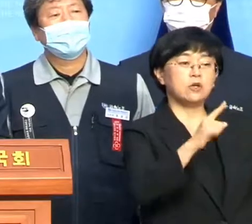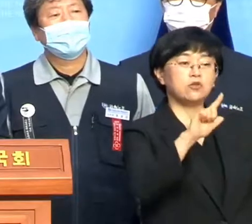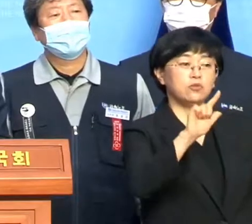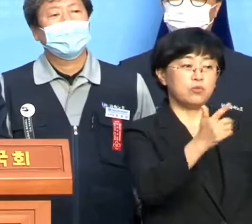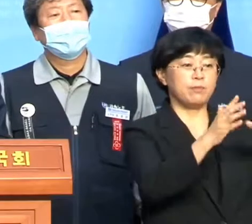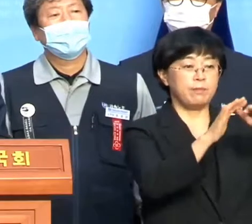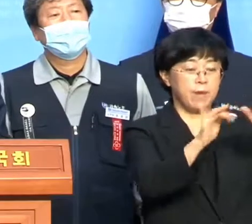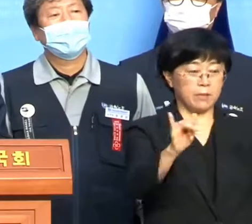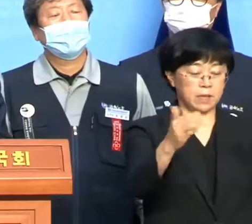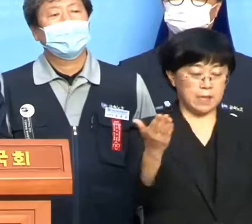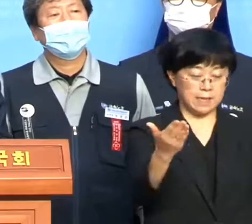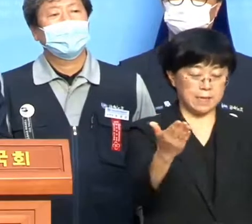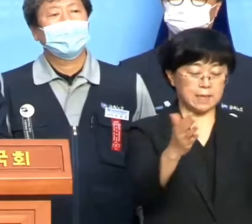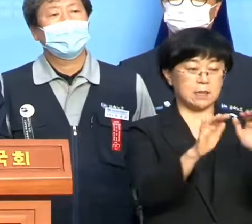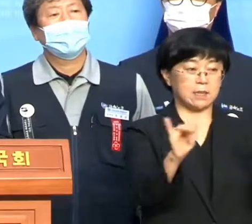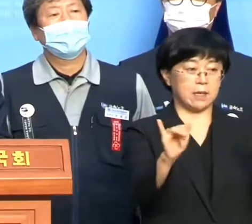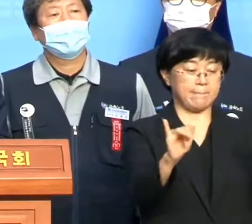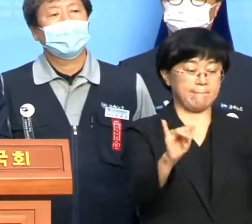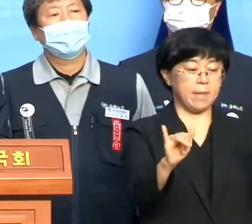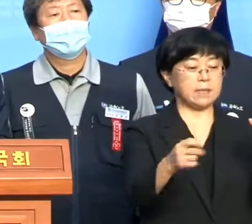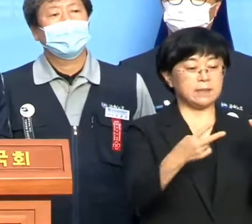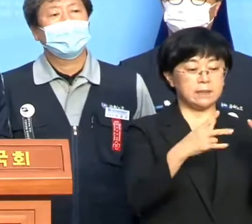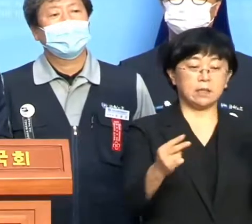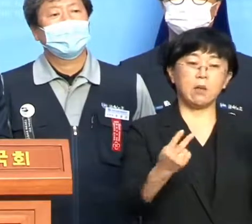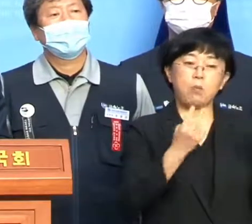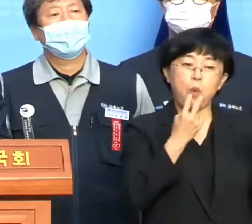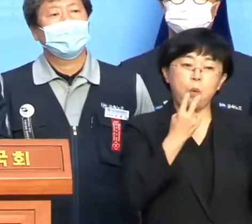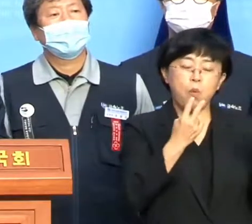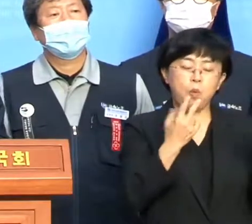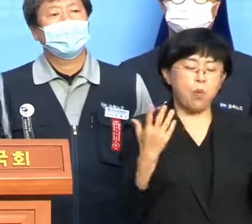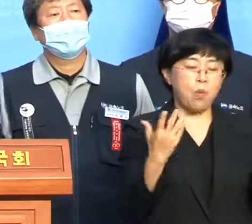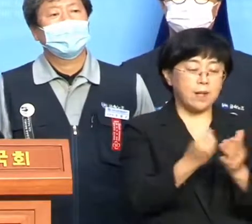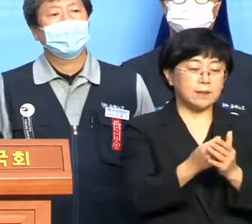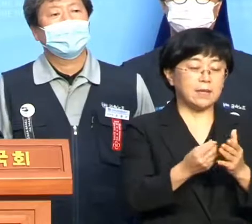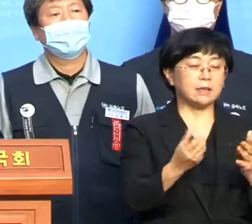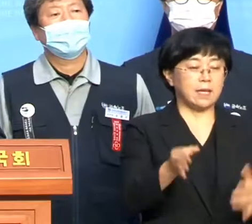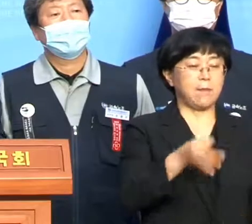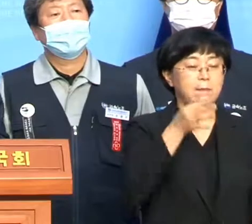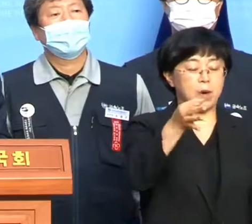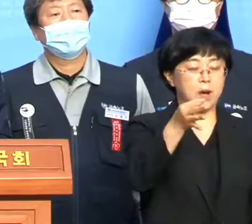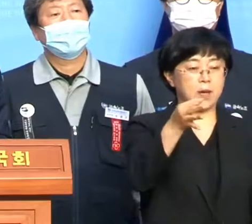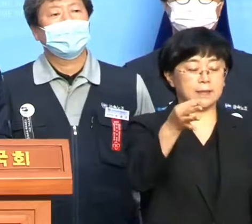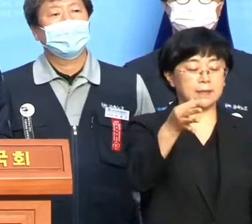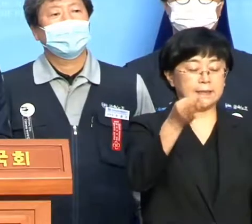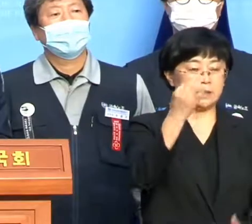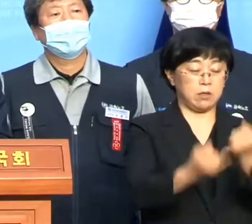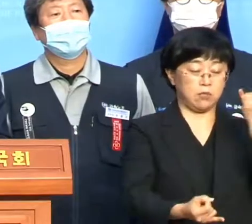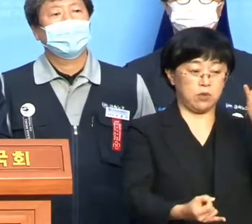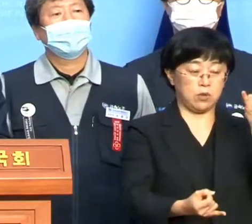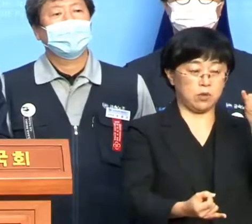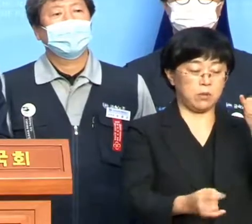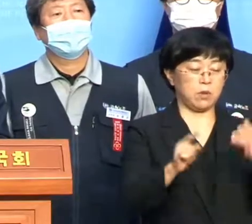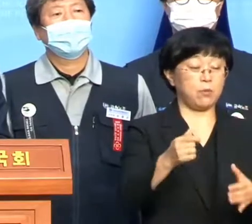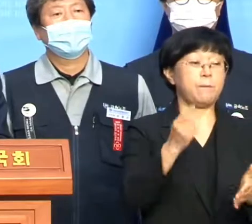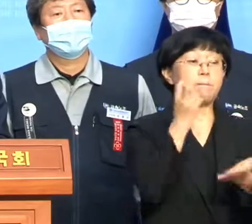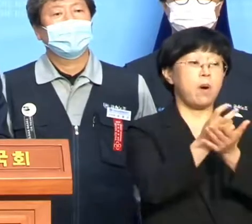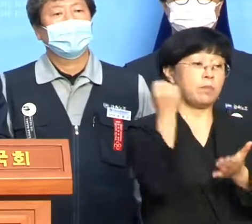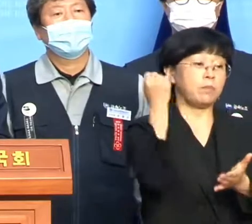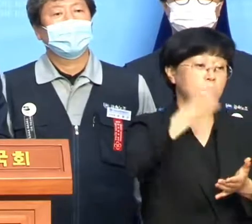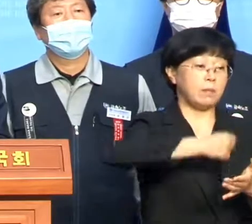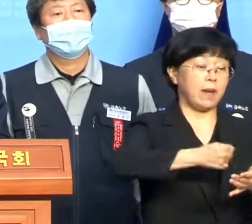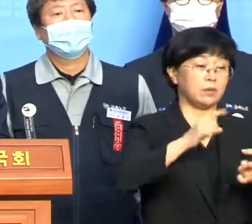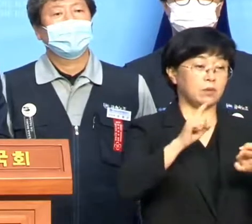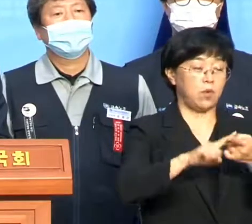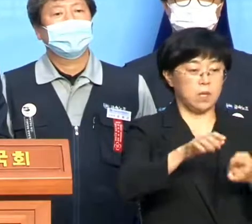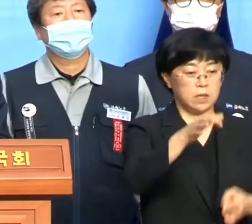명에 임금을 4대보험을 포함하여 전액 체불 하였습니다 하도급법 이 관과 하청업체에 기술 탈취